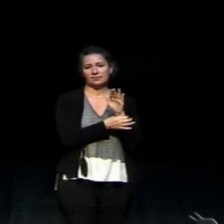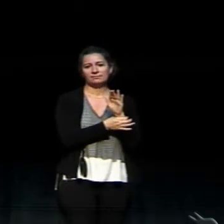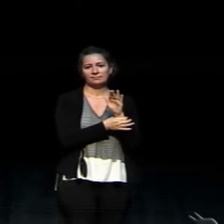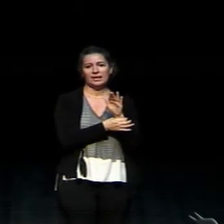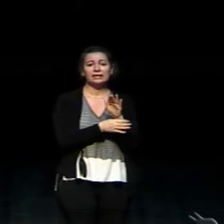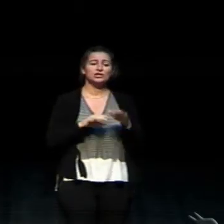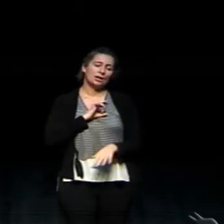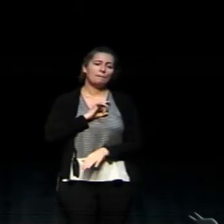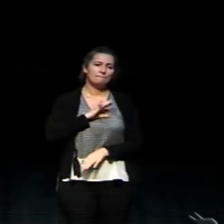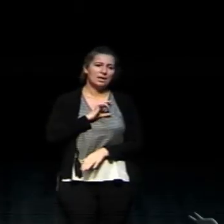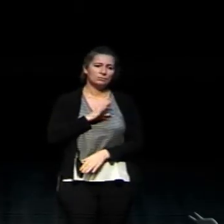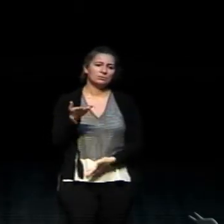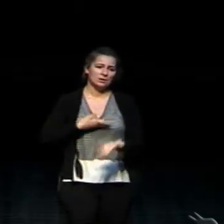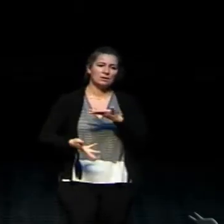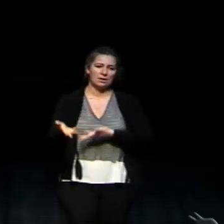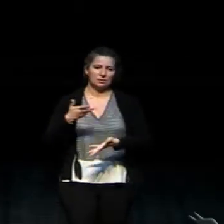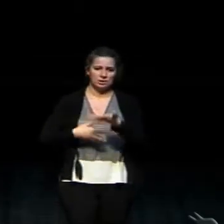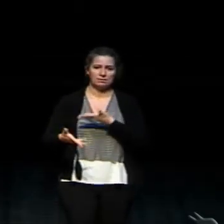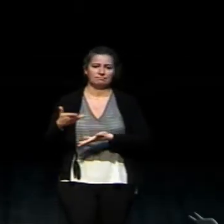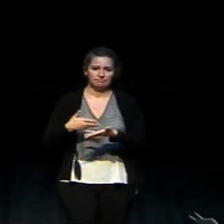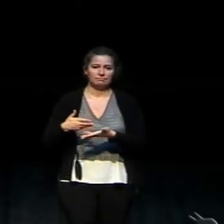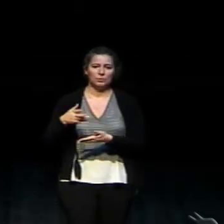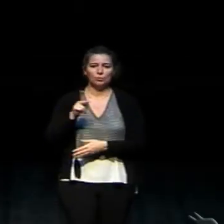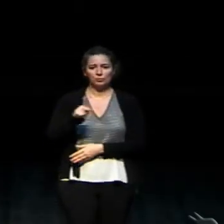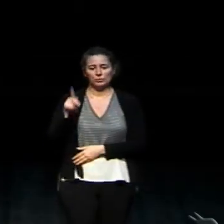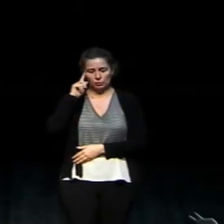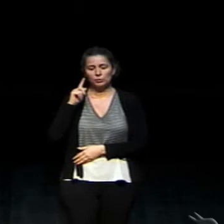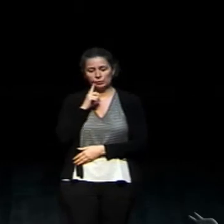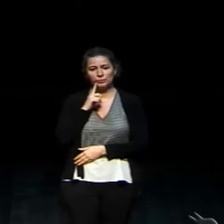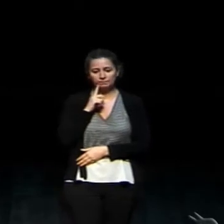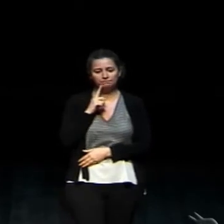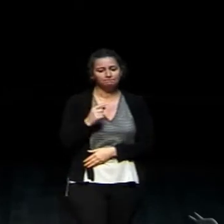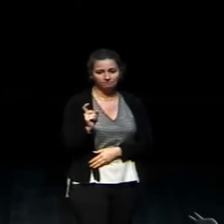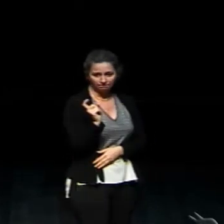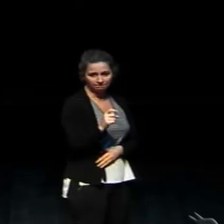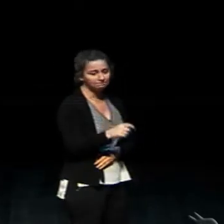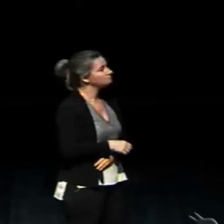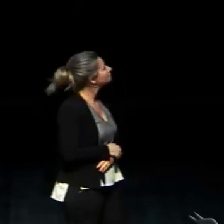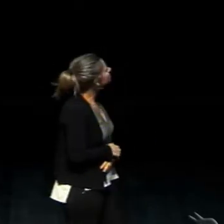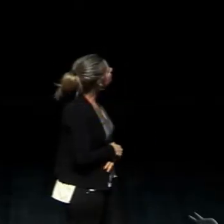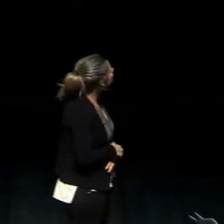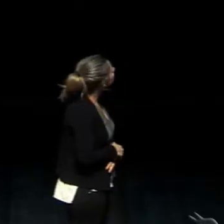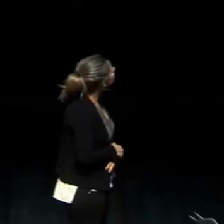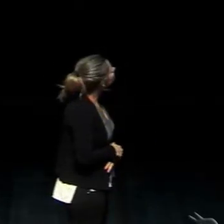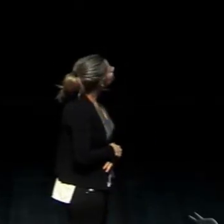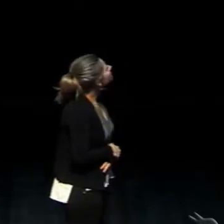Então, isso demonstra a falta de segurança e o medo que esse aluno tinha em se relacionar com o professor surdo. Próximo.